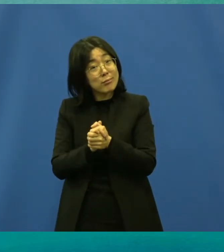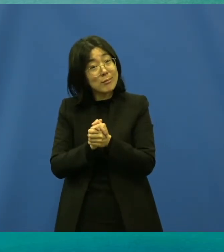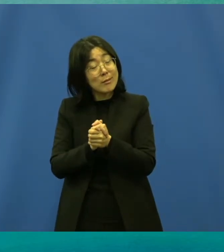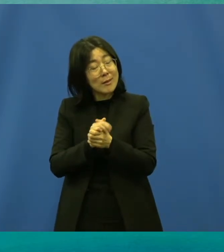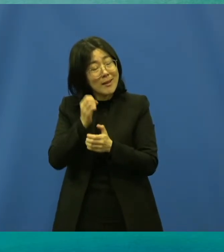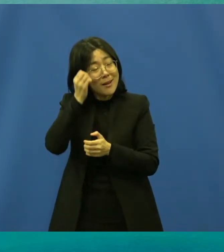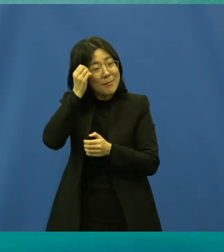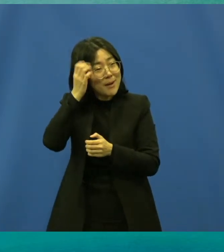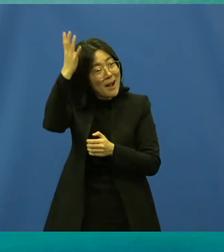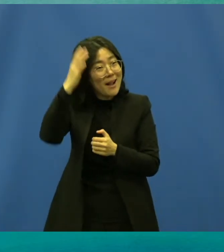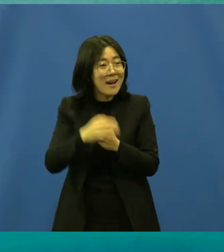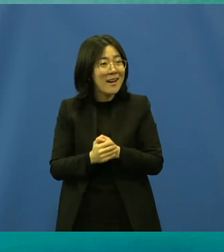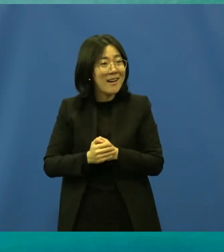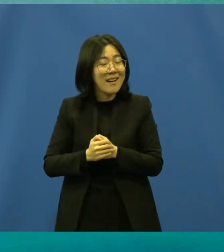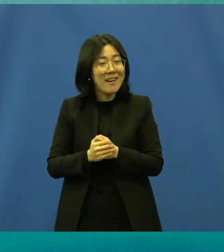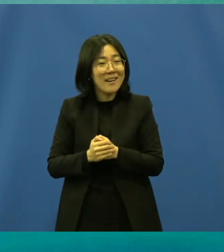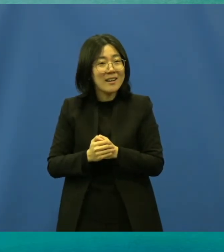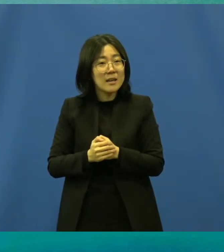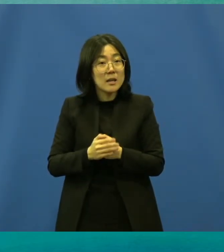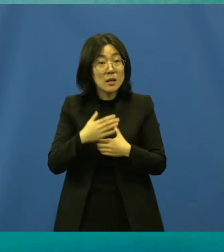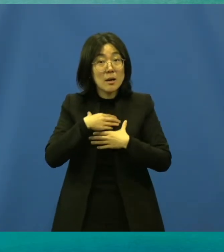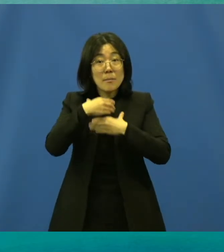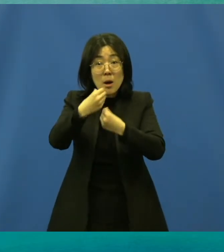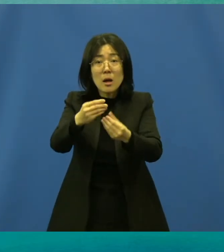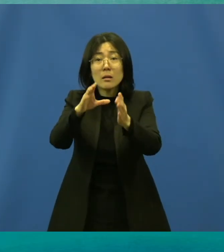평안할 때 기도, 깨어있는 기도가 진짜입니다.